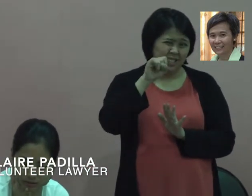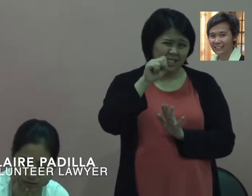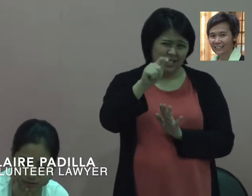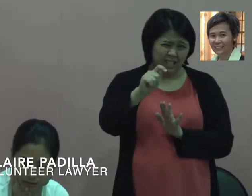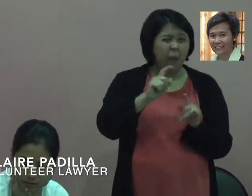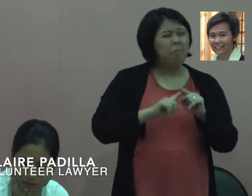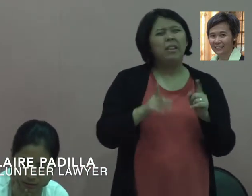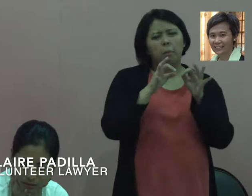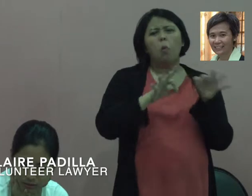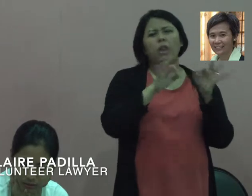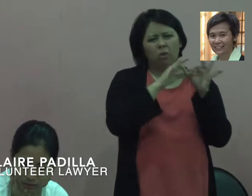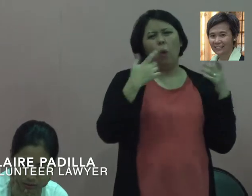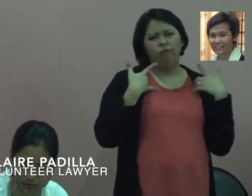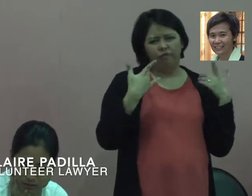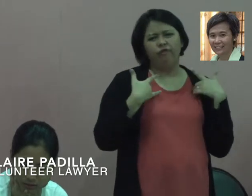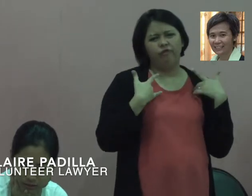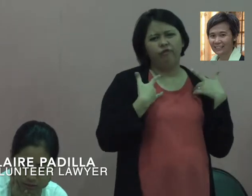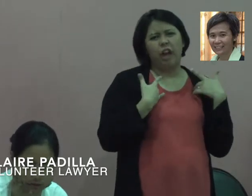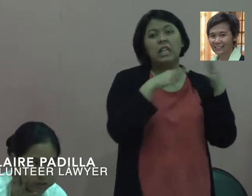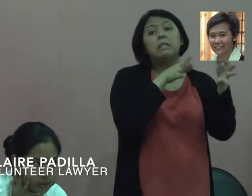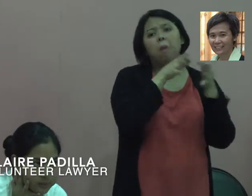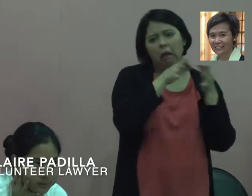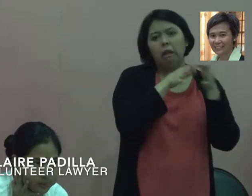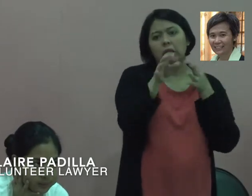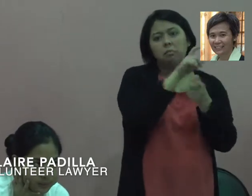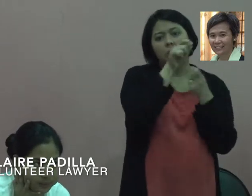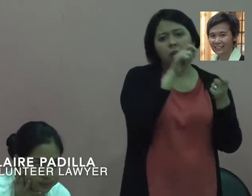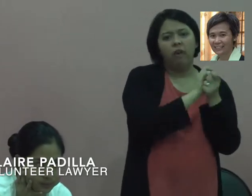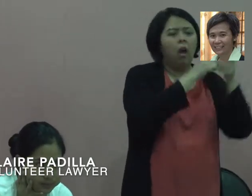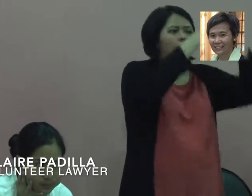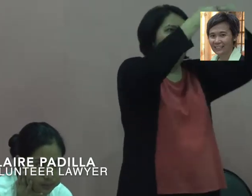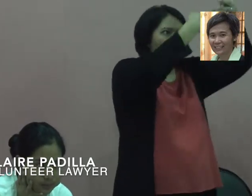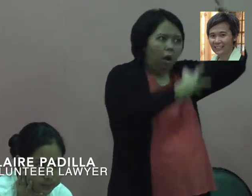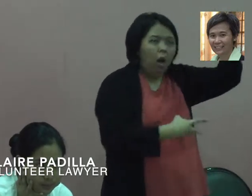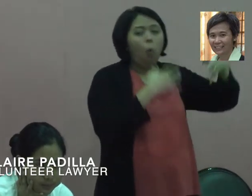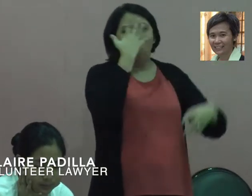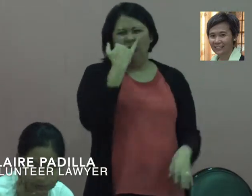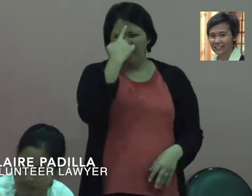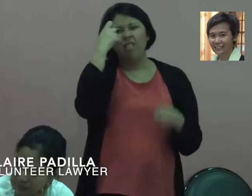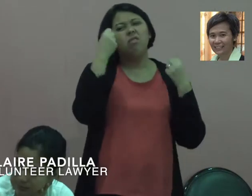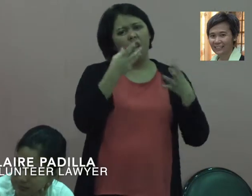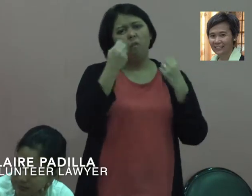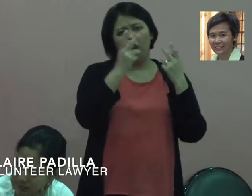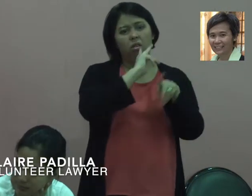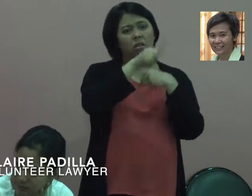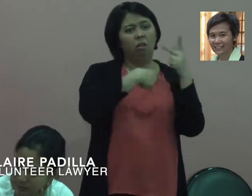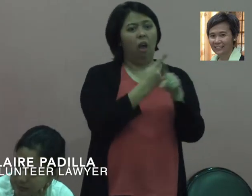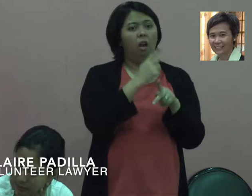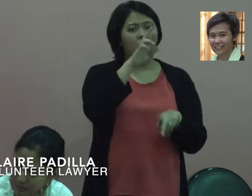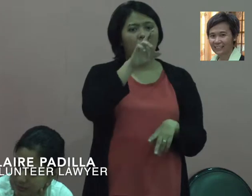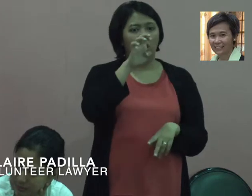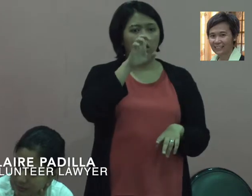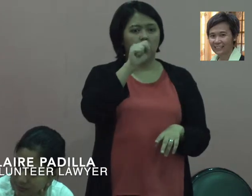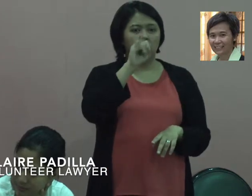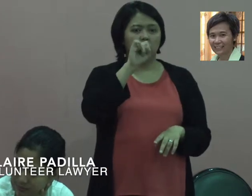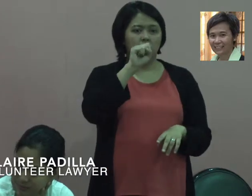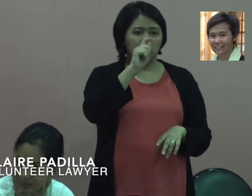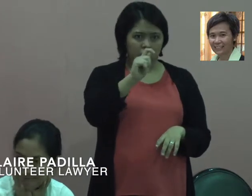Kasi nga, yun nga, maraming forms of resistance kasi. Kaya pwede ka magbigay ng example.